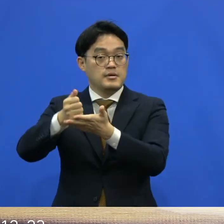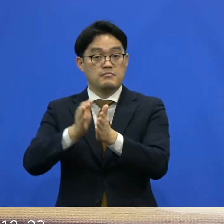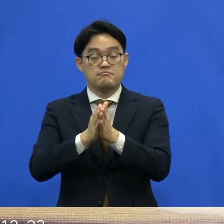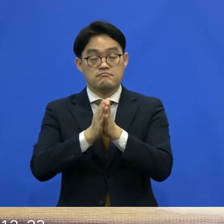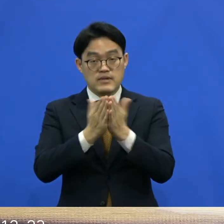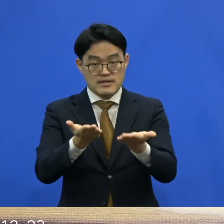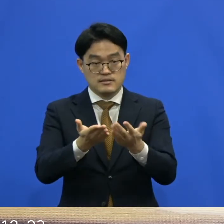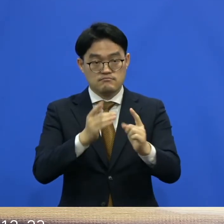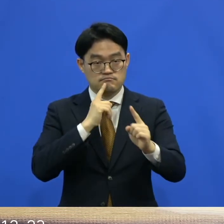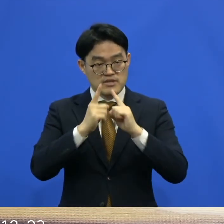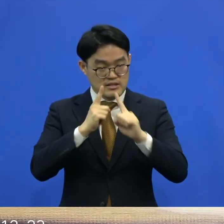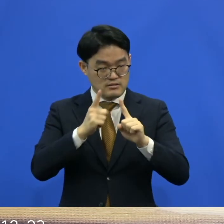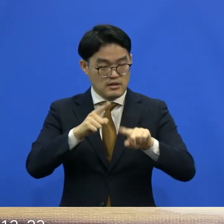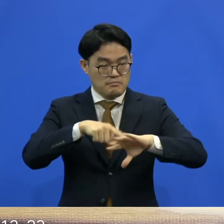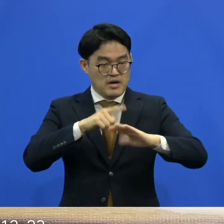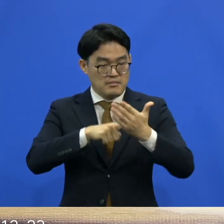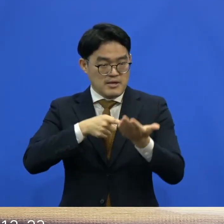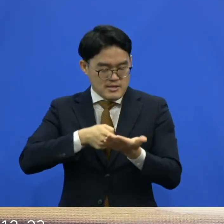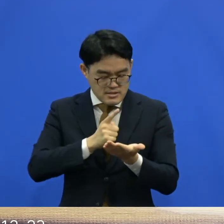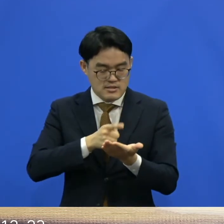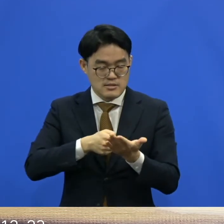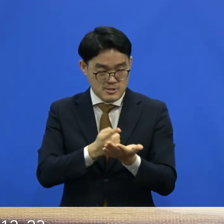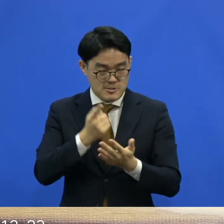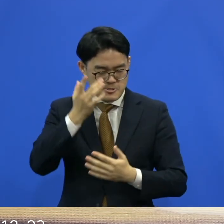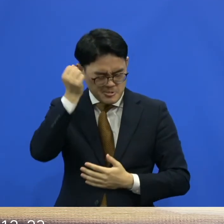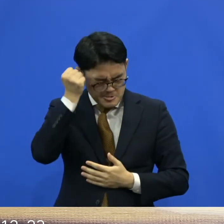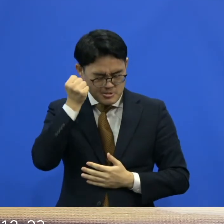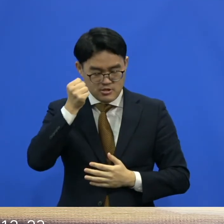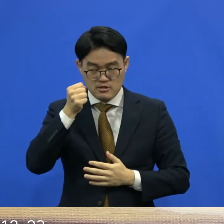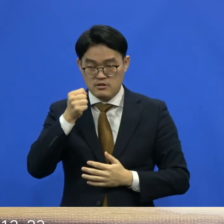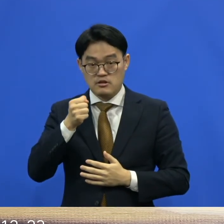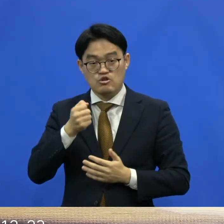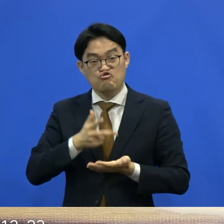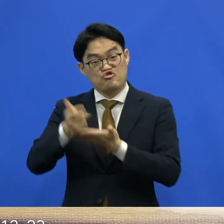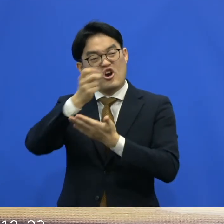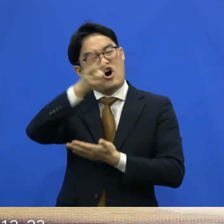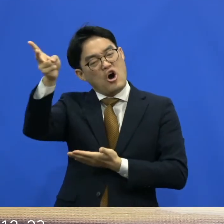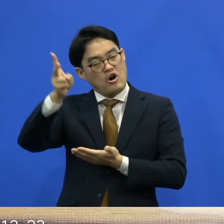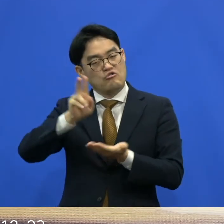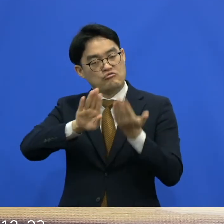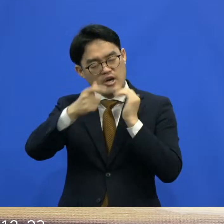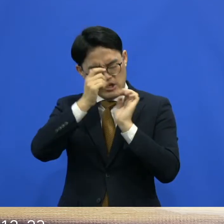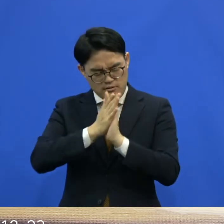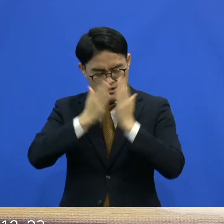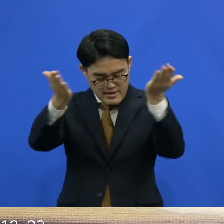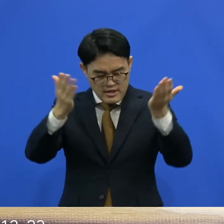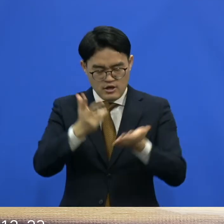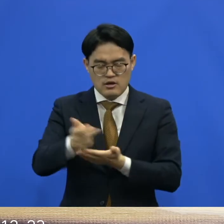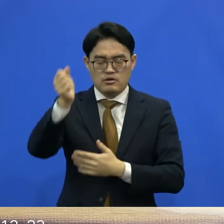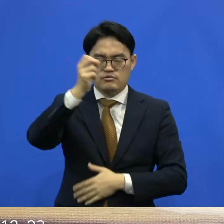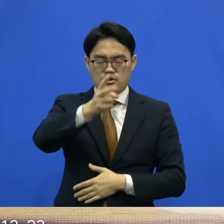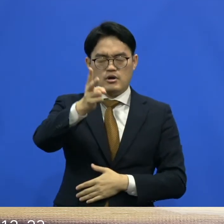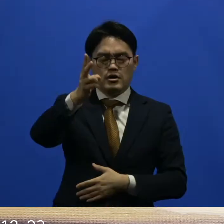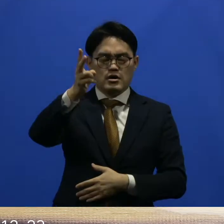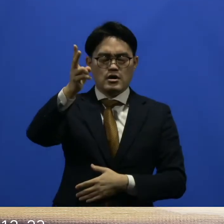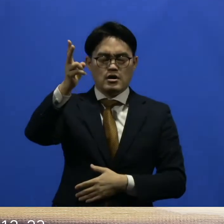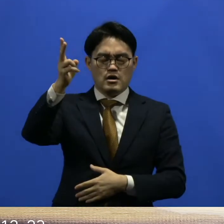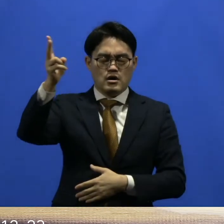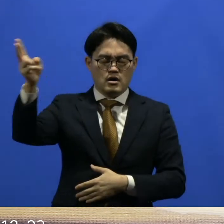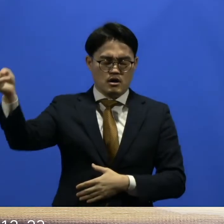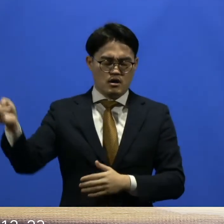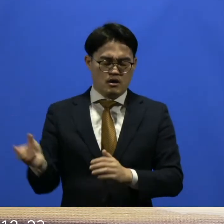우리의 마음에 새기면서 하나님 앞에 나아가도록 하겠습니다. 우리 주여 크게 한번 외치고 기도하겠습니다. 주여